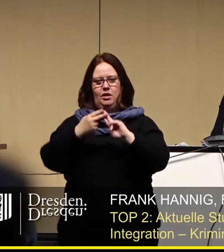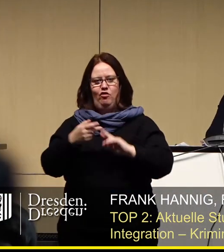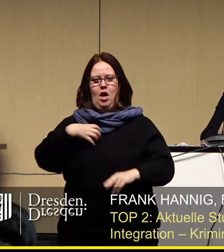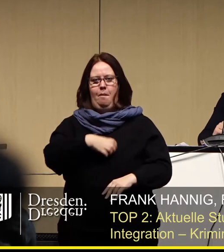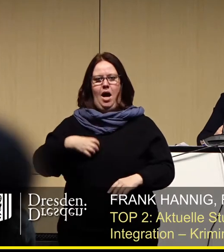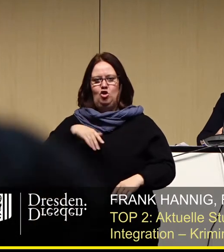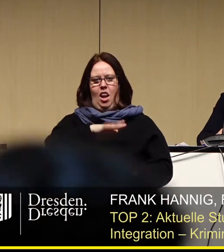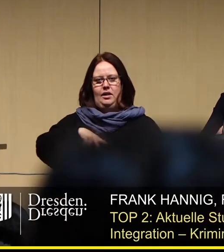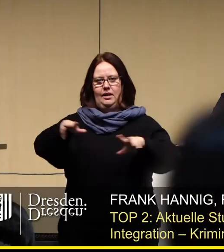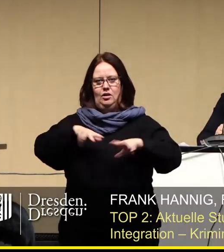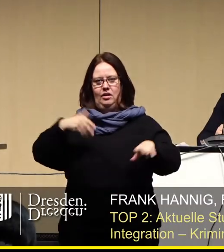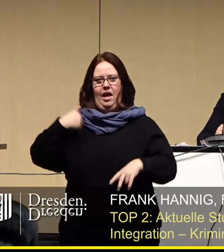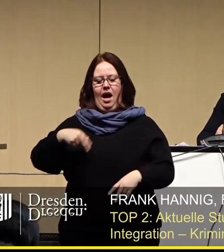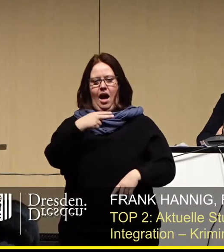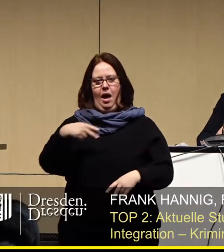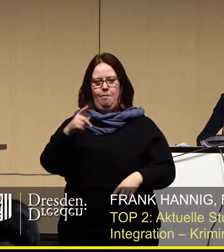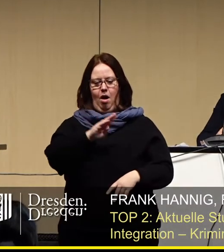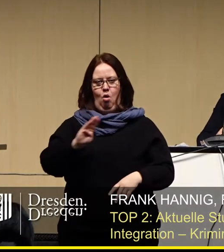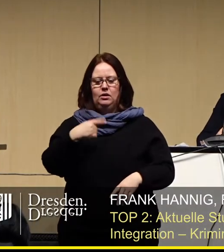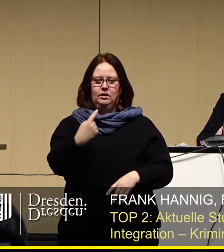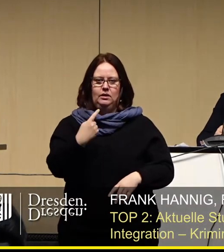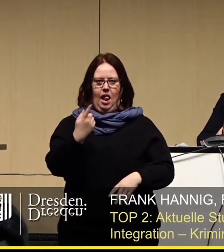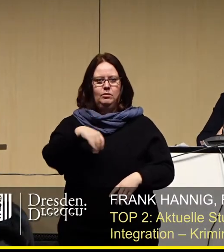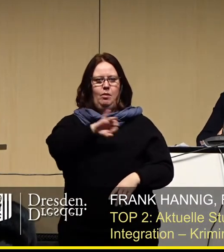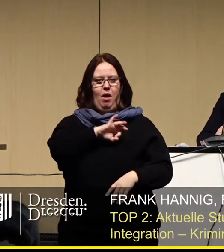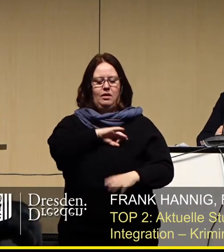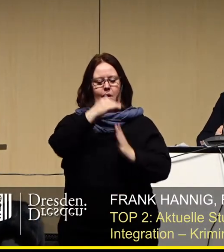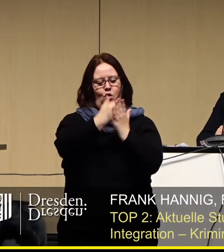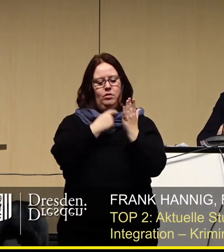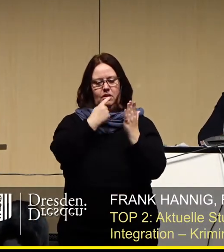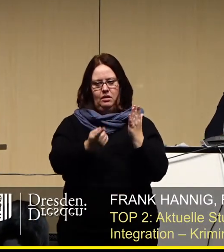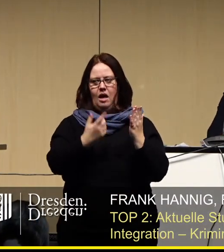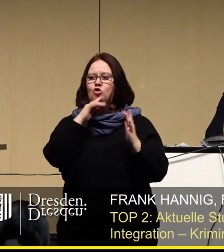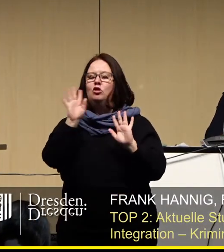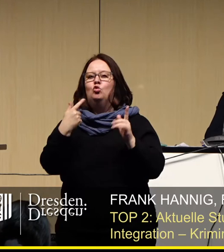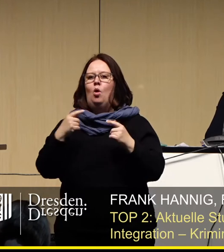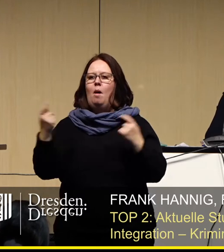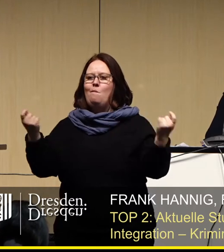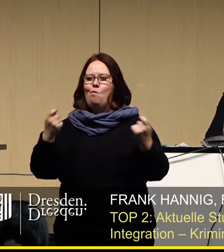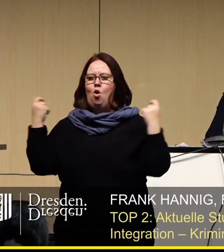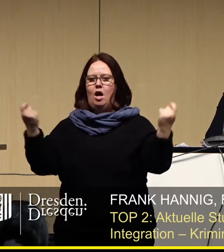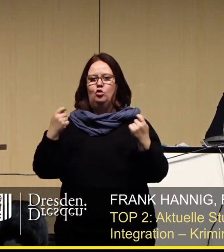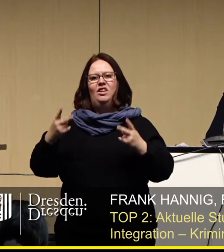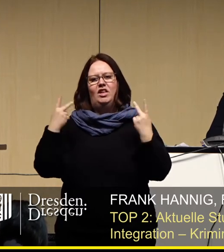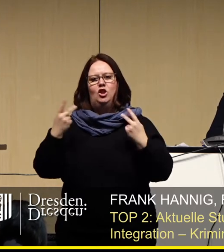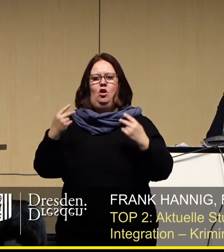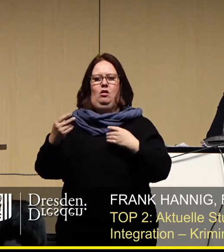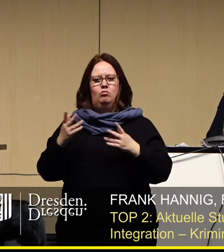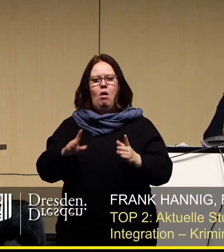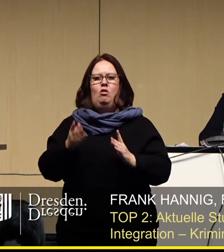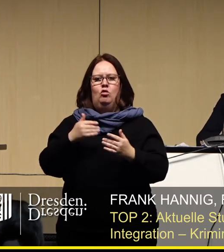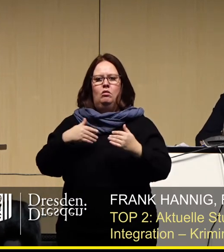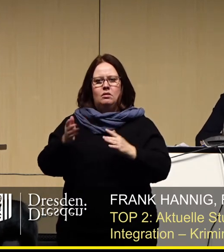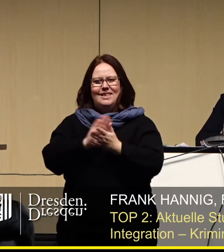Bayerischen Landesregierung, Herrn Aiwanger, der in seinem Parteiprogramm sagt, anstatt zu polarisieren, ist dringend eine Rückkehr zur sachlicher